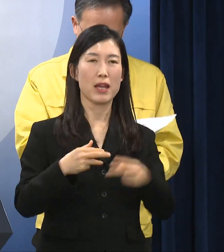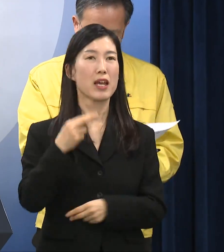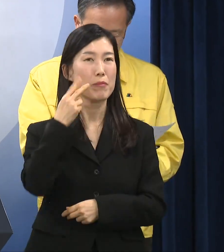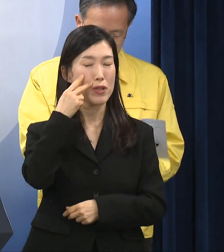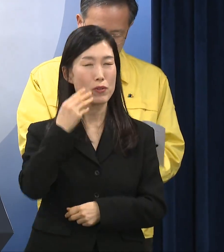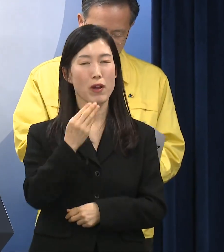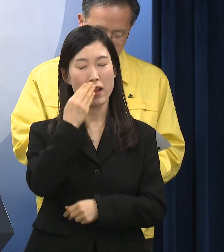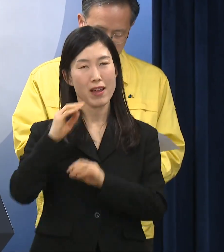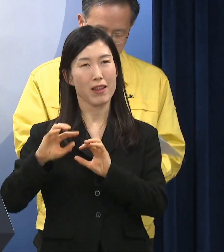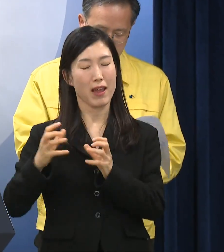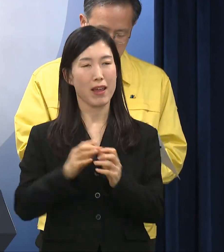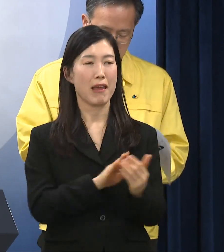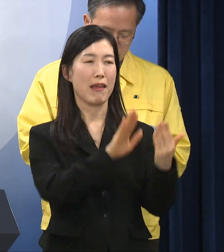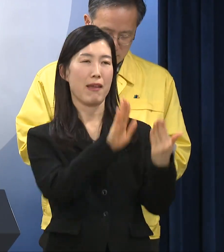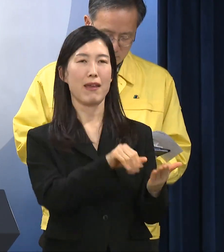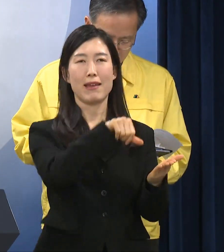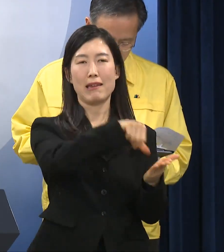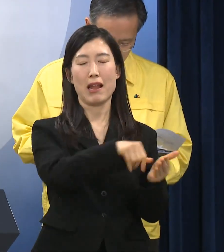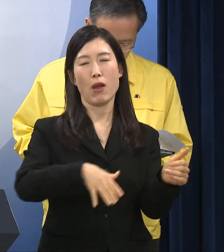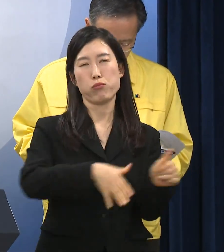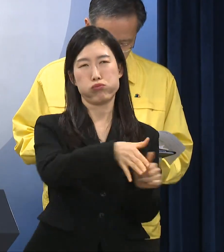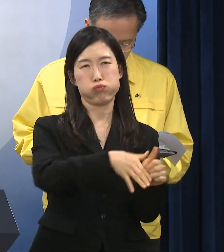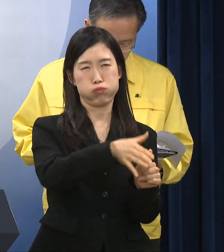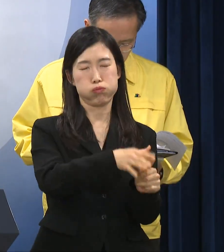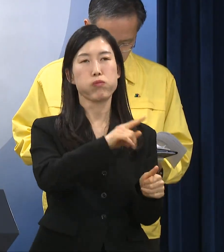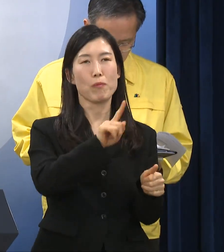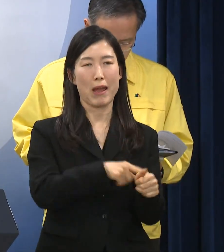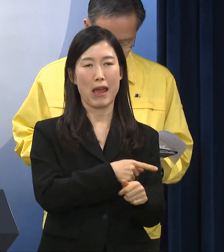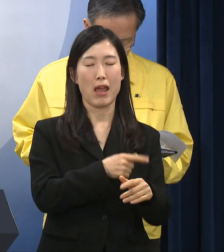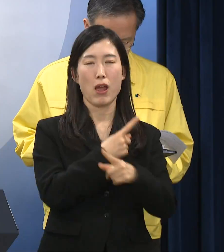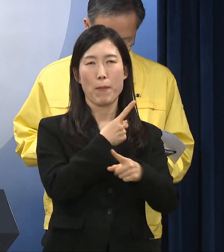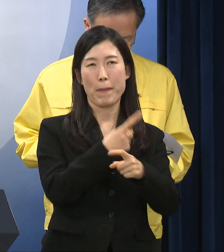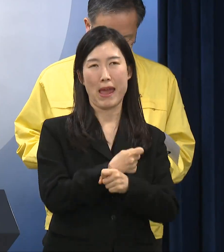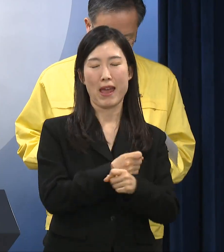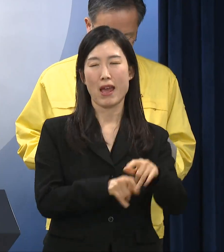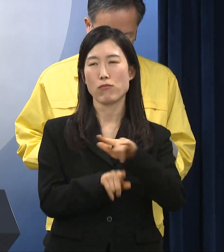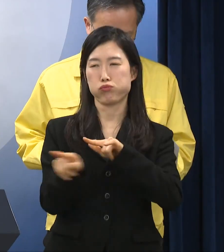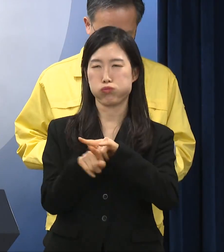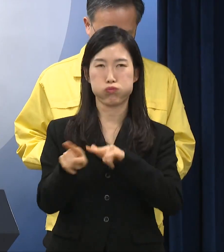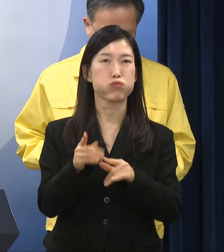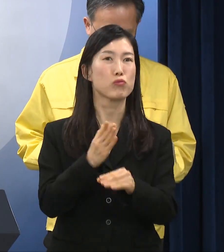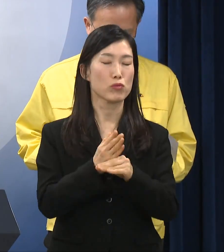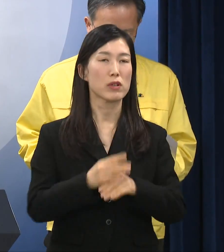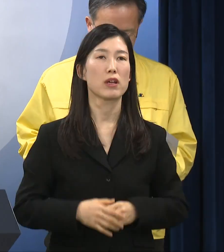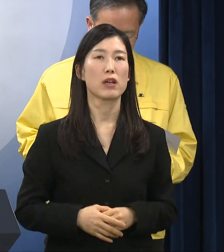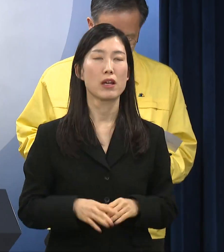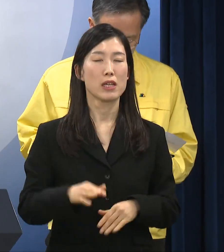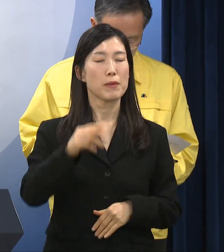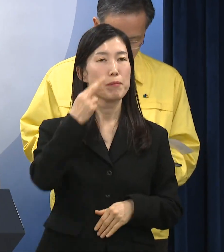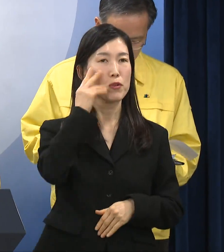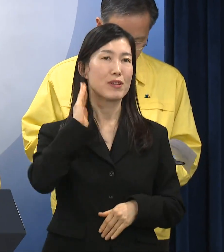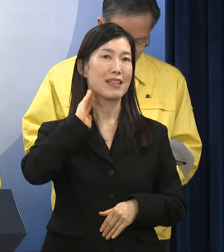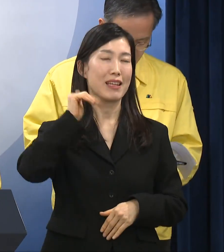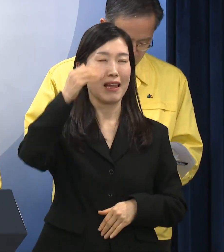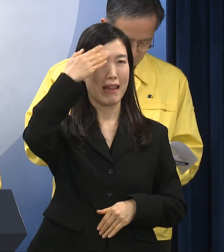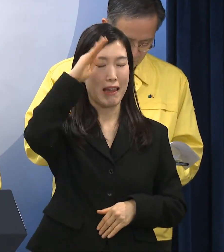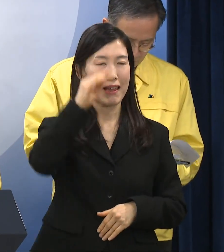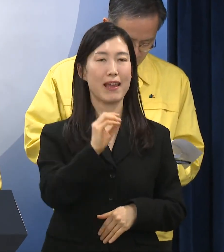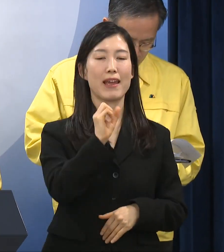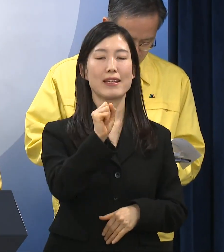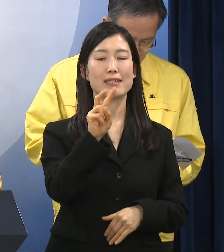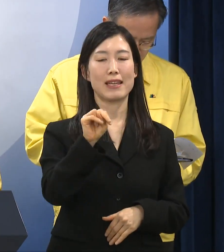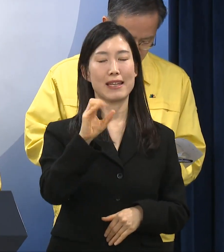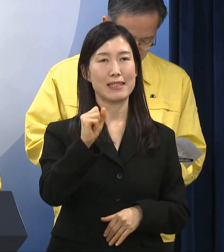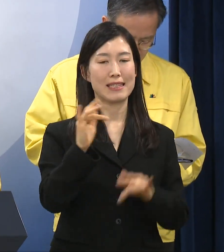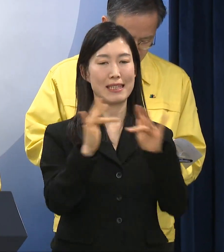이스라엘의 대이란 공격과 이에 따른 이란의 보복 공격이 지속되고 있는 상황입니다. 트럼프 미국 대통령은 SNS